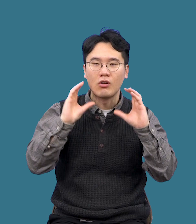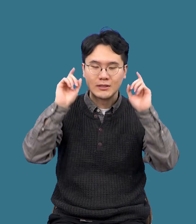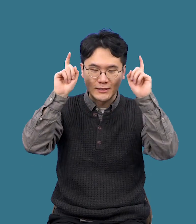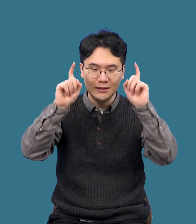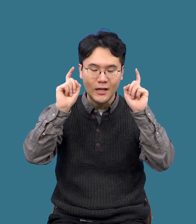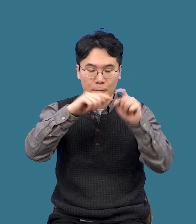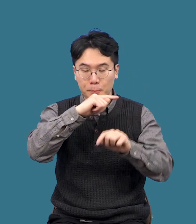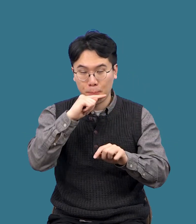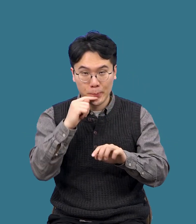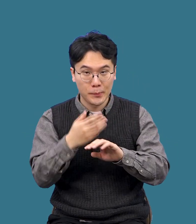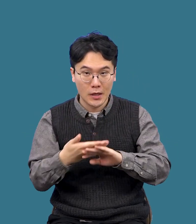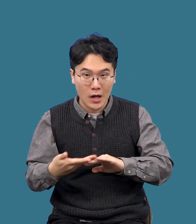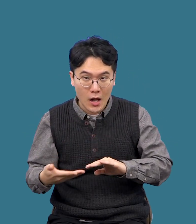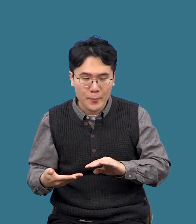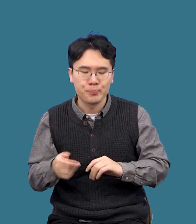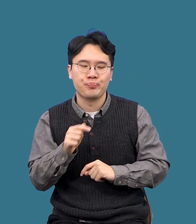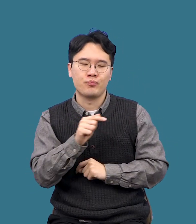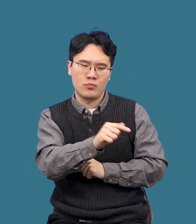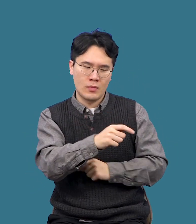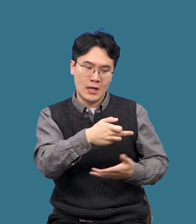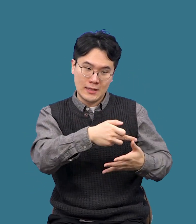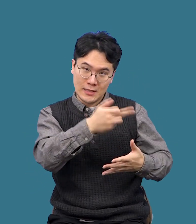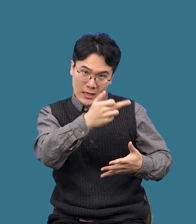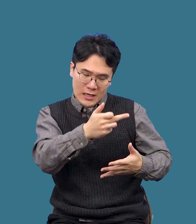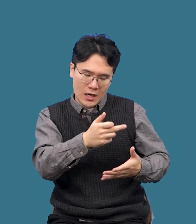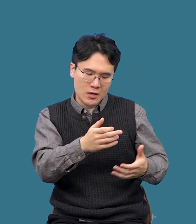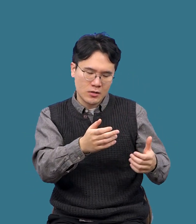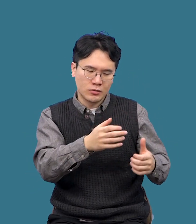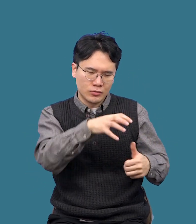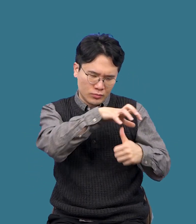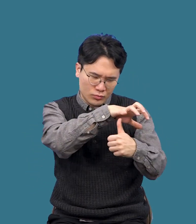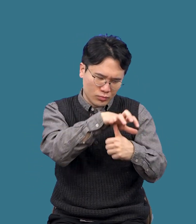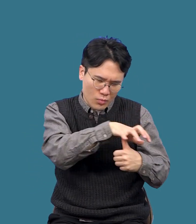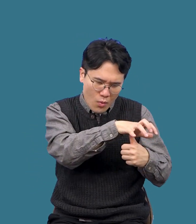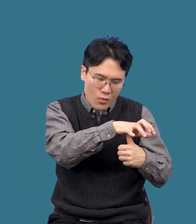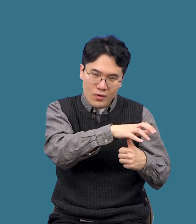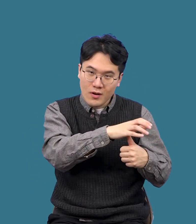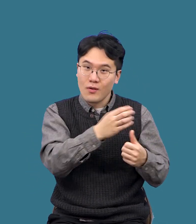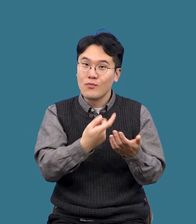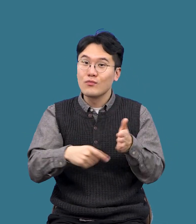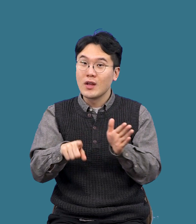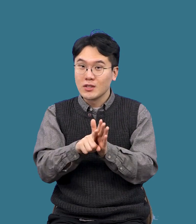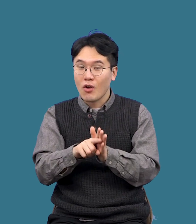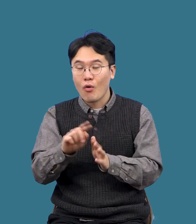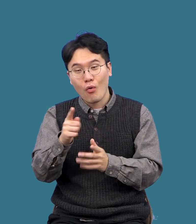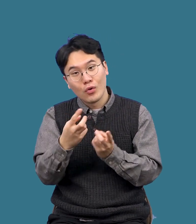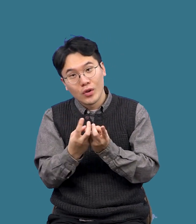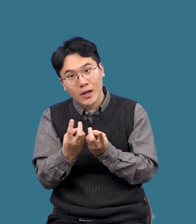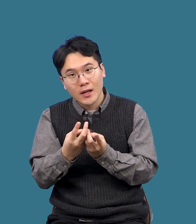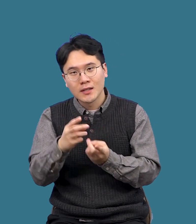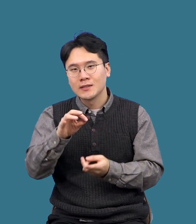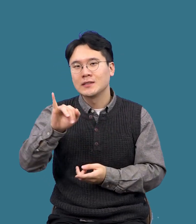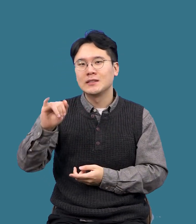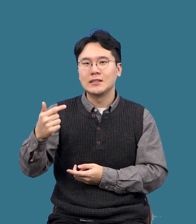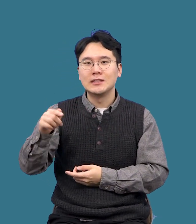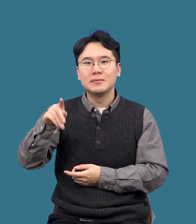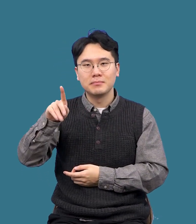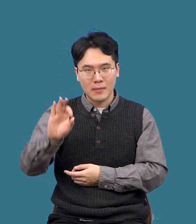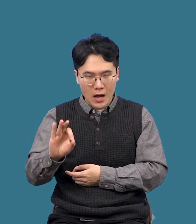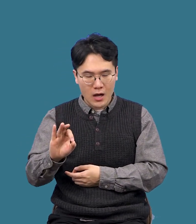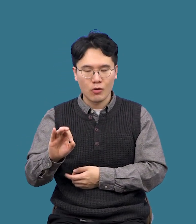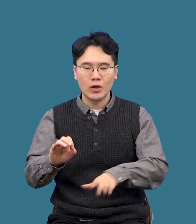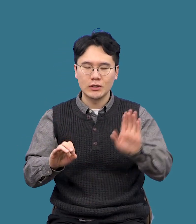보호하고 구원하기 위해서 그 집에 어떻게 이 피가 뿌려졌어요? 인방과